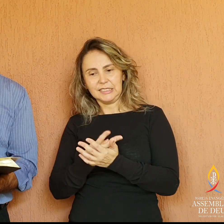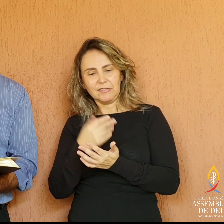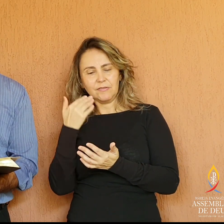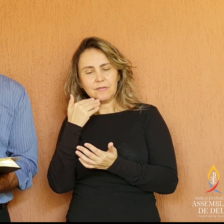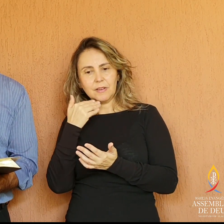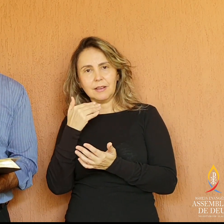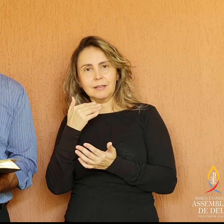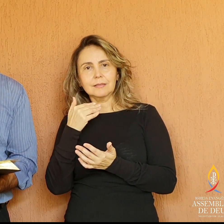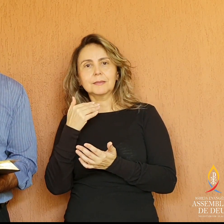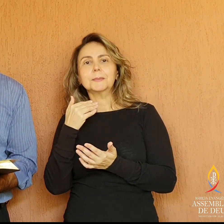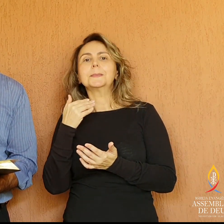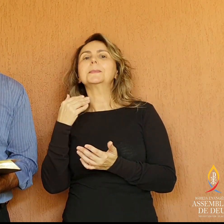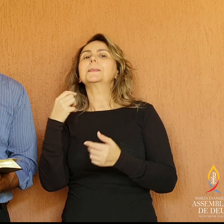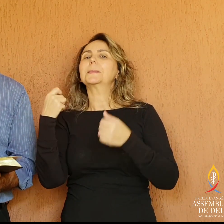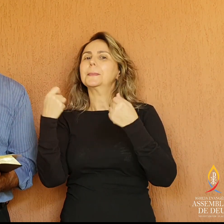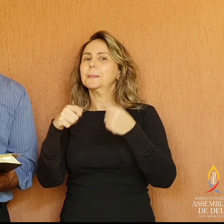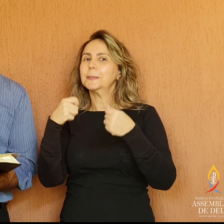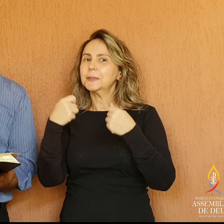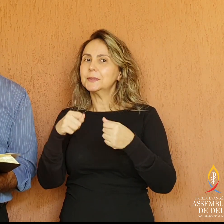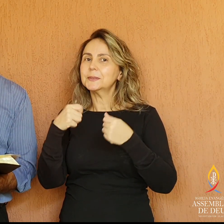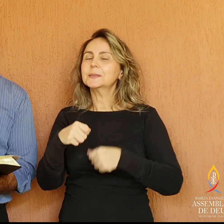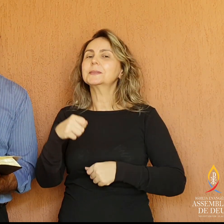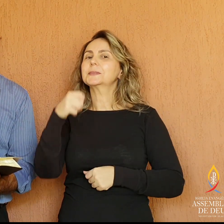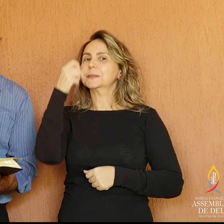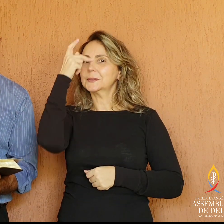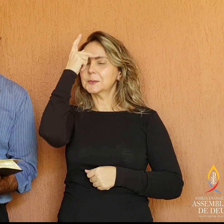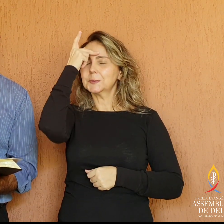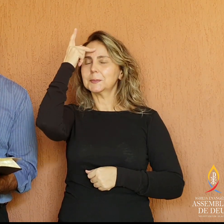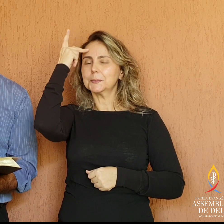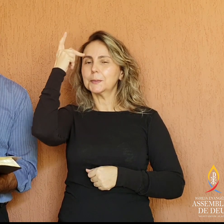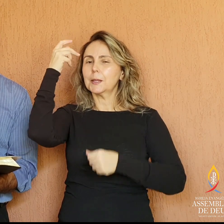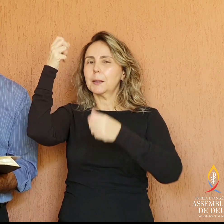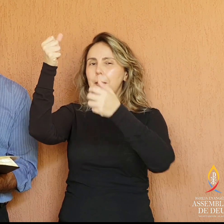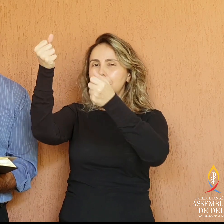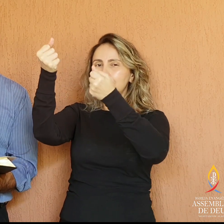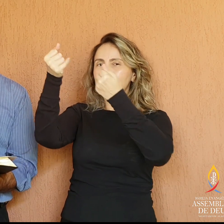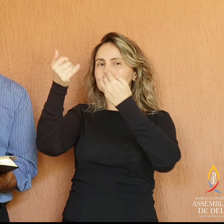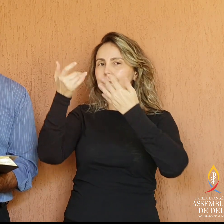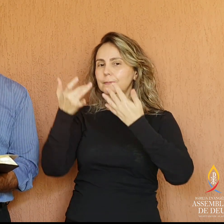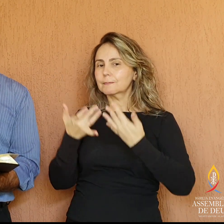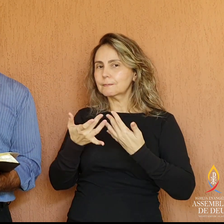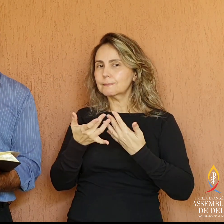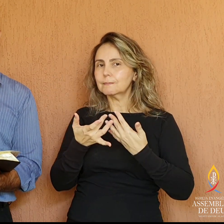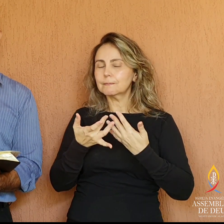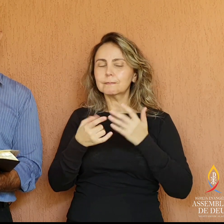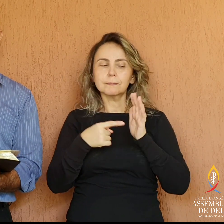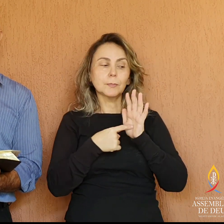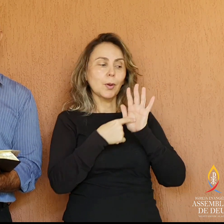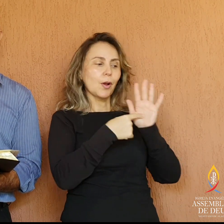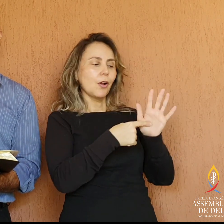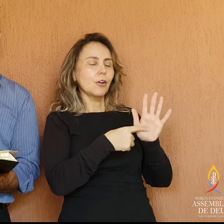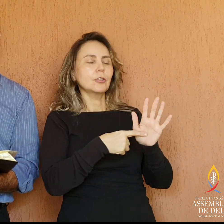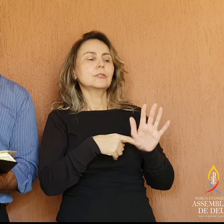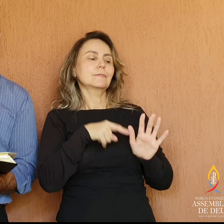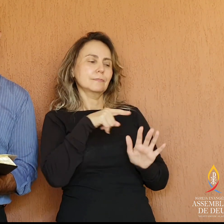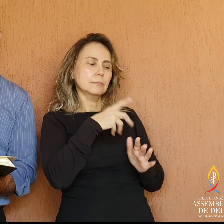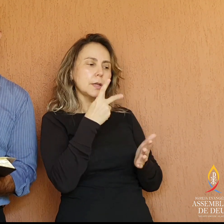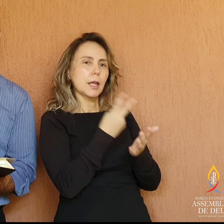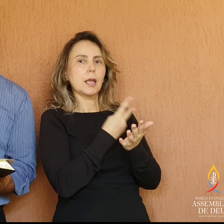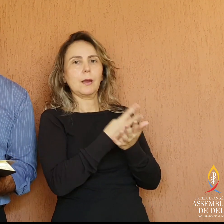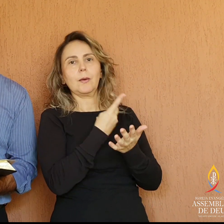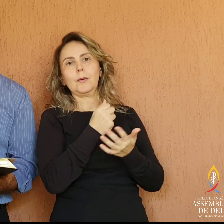precisamos de um justificador, alguém que mostre para a gente que nós erramos e vamos